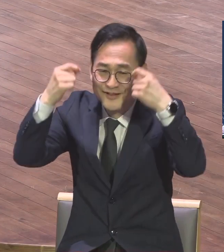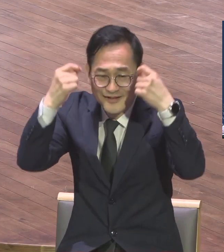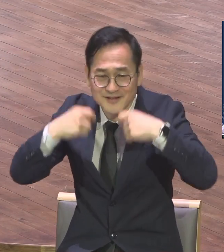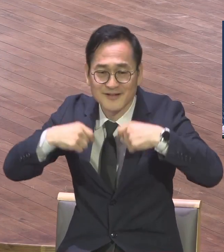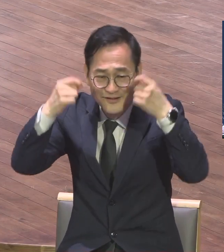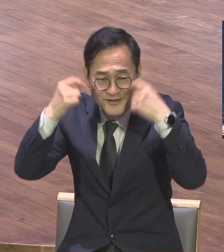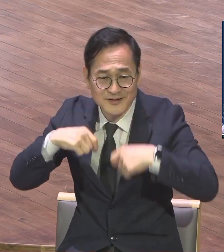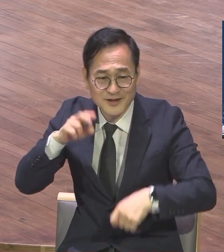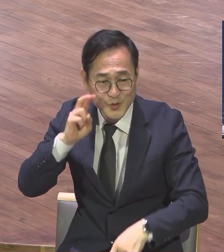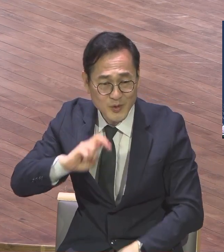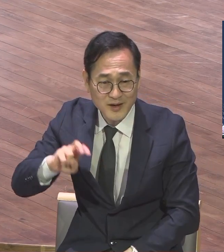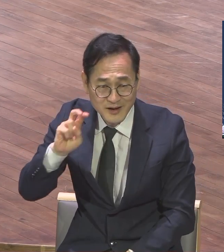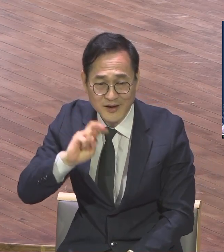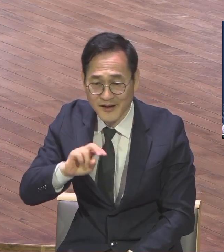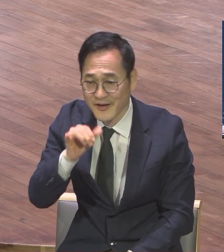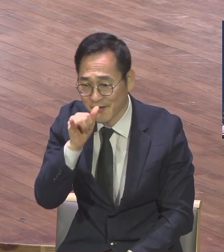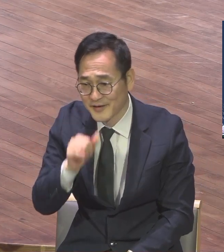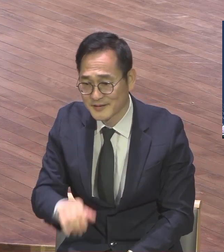울었더래요.